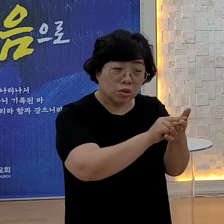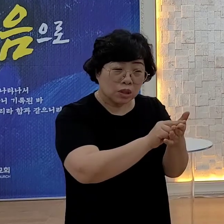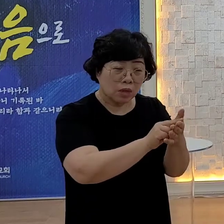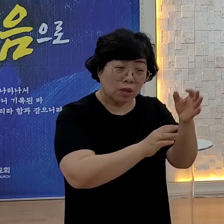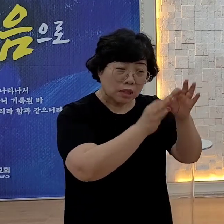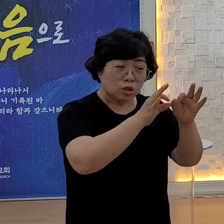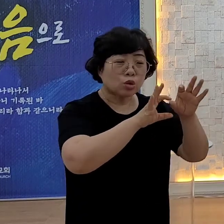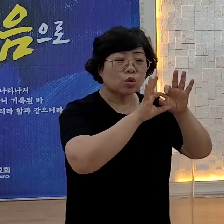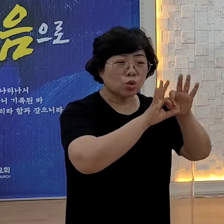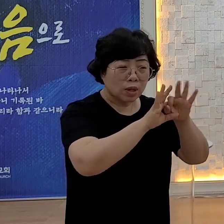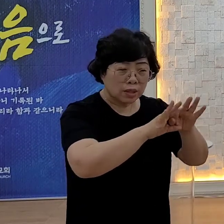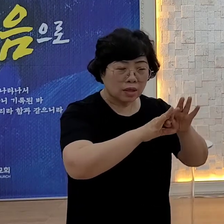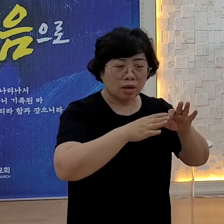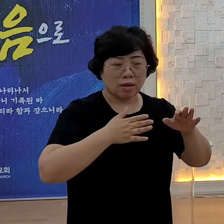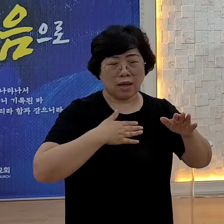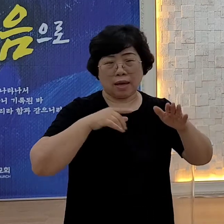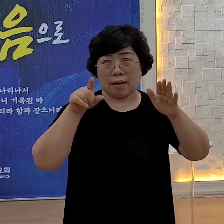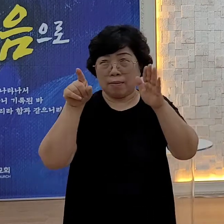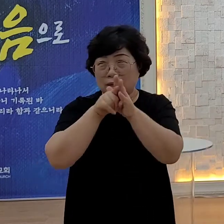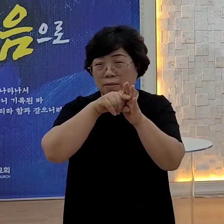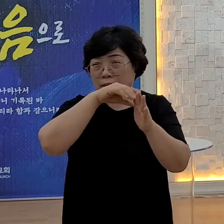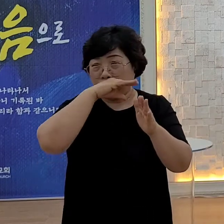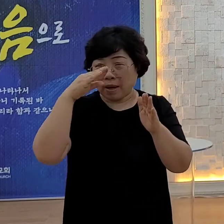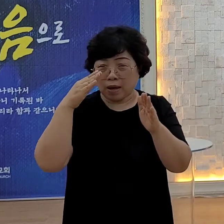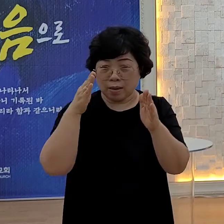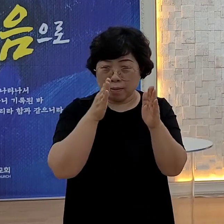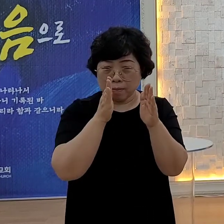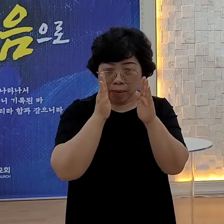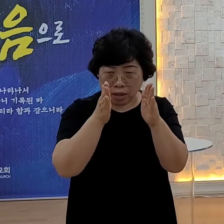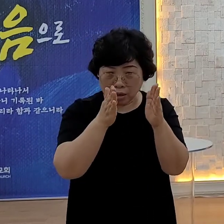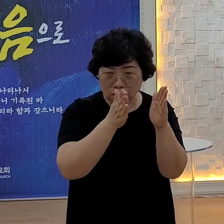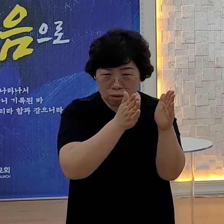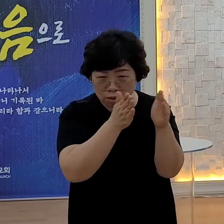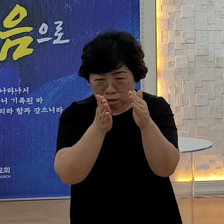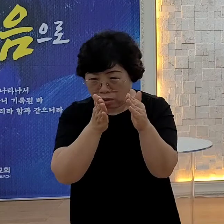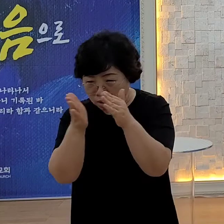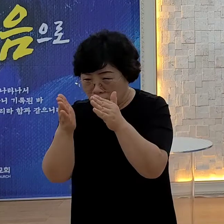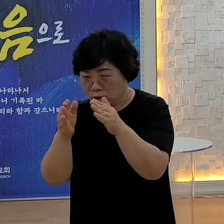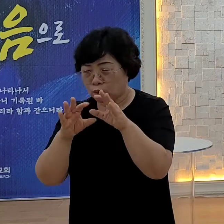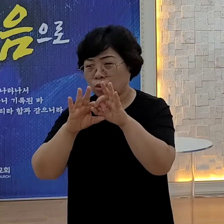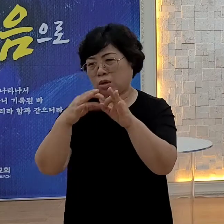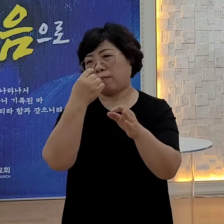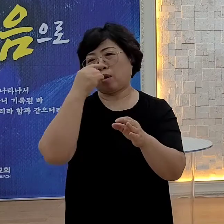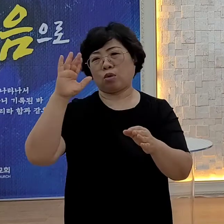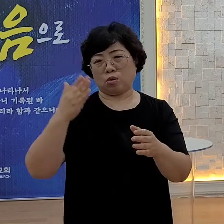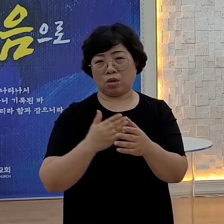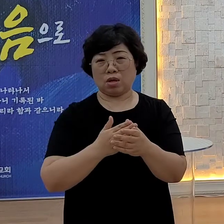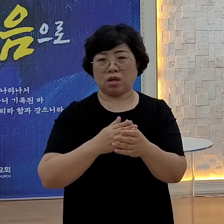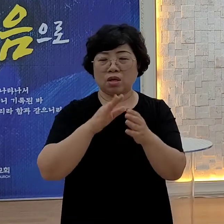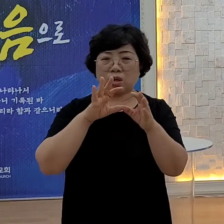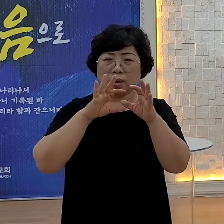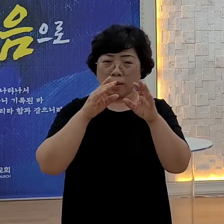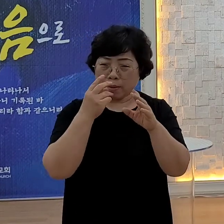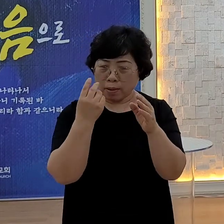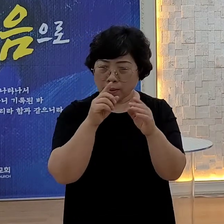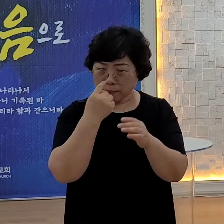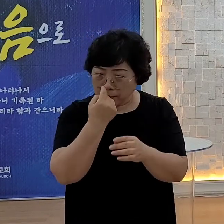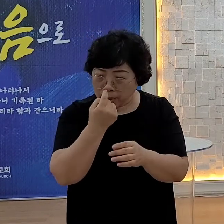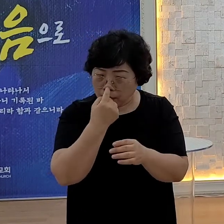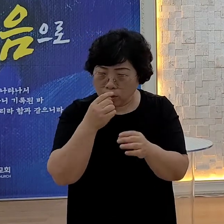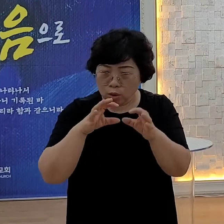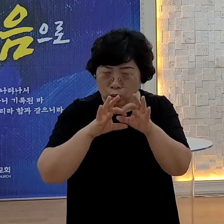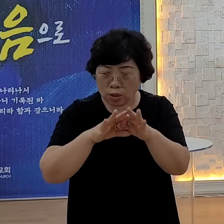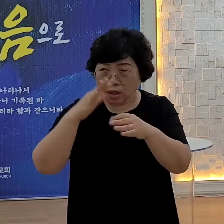내가 이렇게 믿음으로 갔으면 더 좋았을 것을 이렇게 또 배우면서 우리가 하나님 앞에 더 가까이 나가는 걸음, 이게